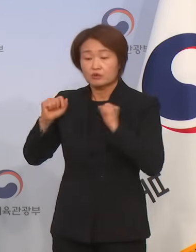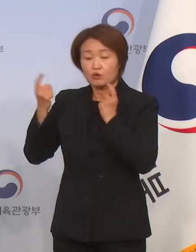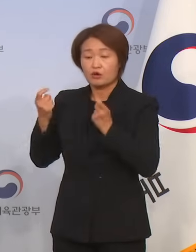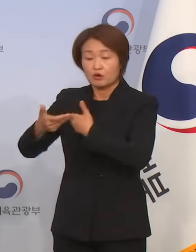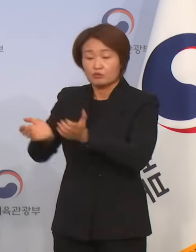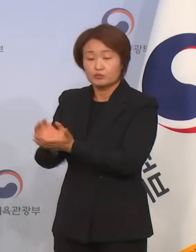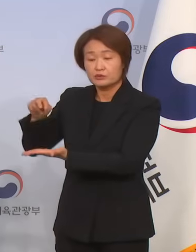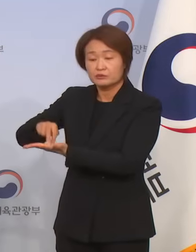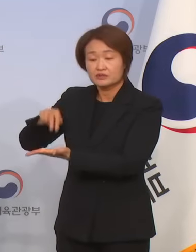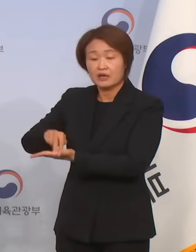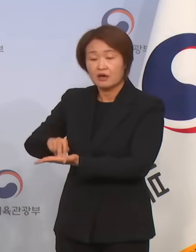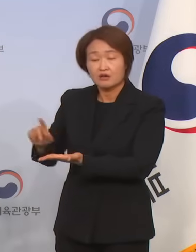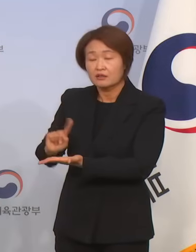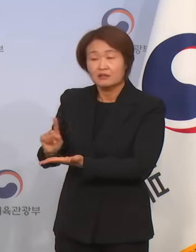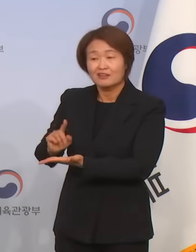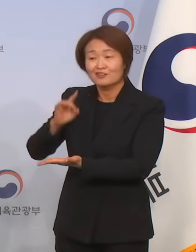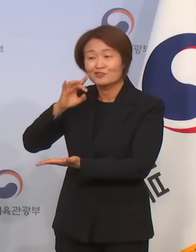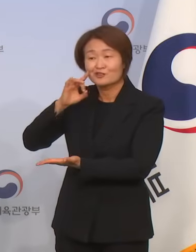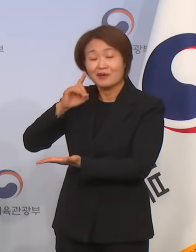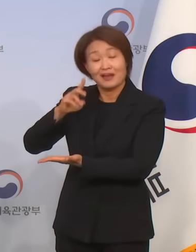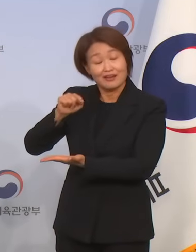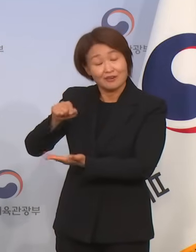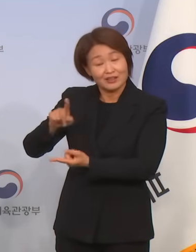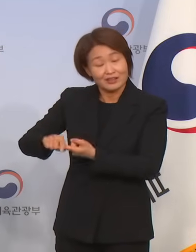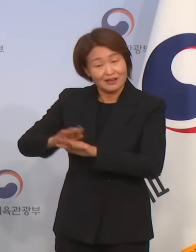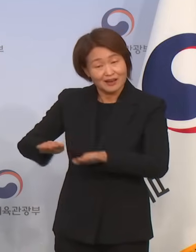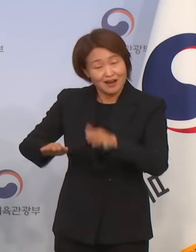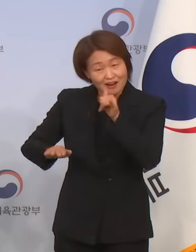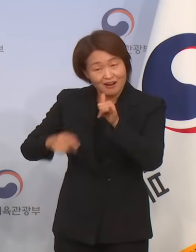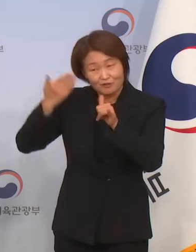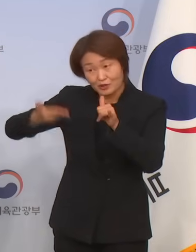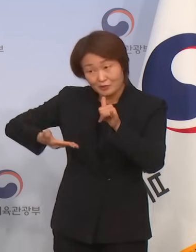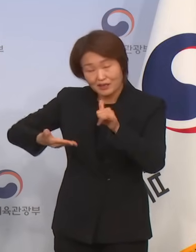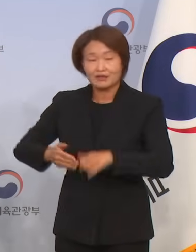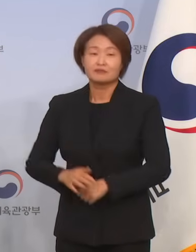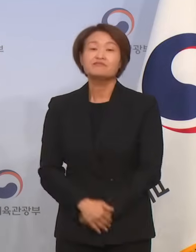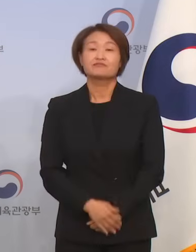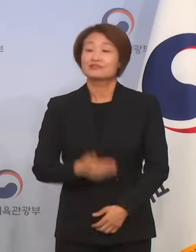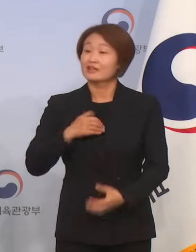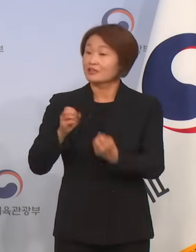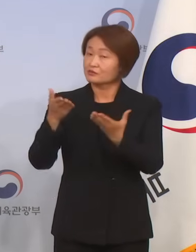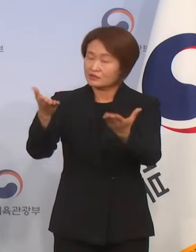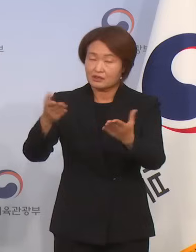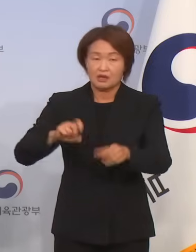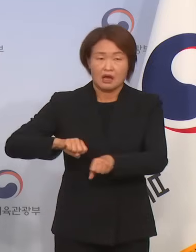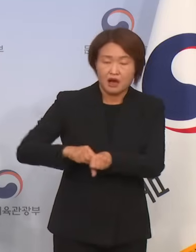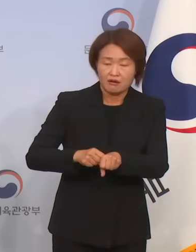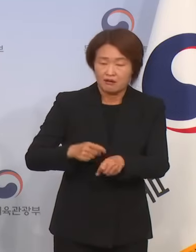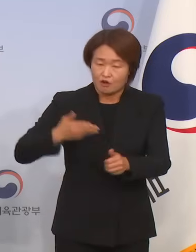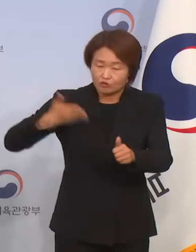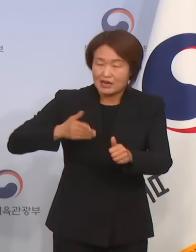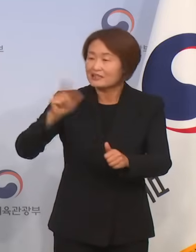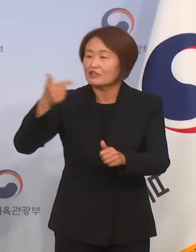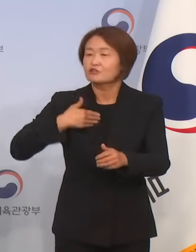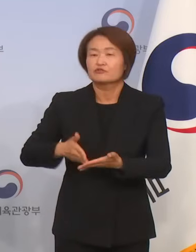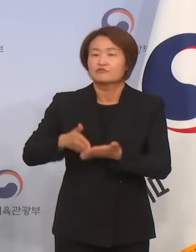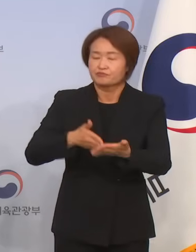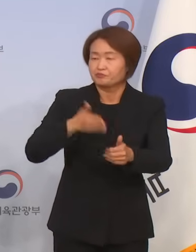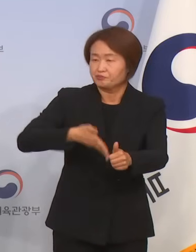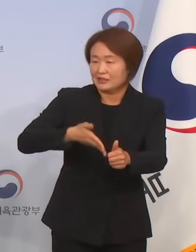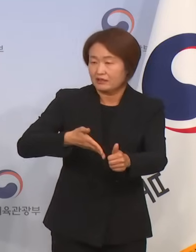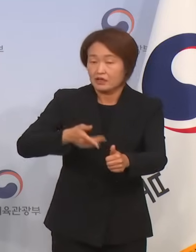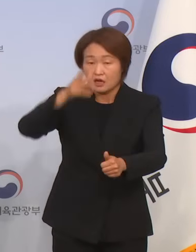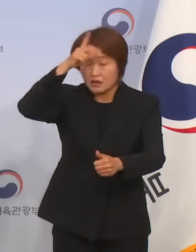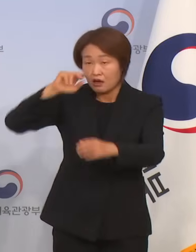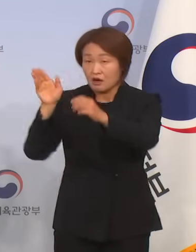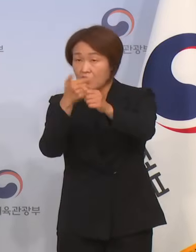저 또 다른 어떤 대책이 있으신 거죠? 예, 저희는 뭐 징계를 권고하는 게 아니라 요구하는 겁니다.